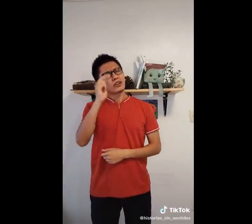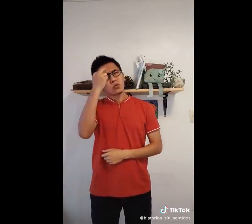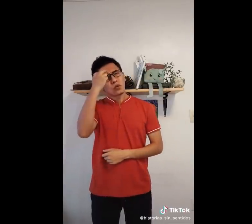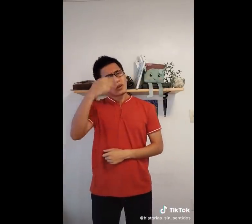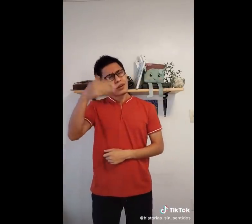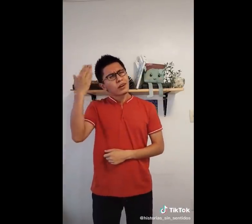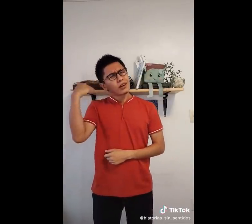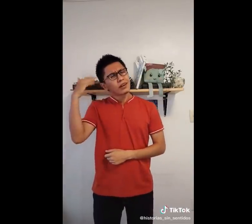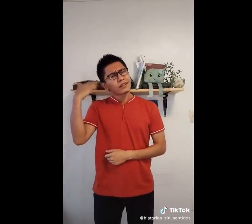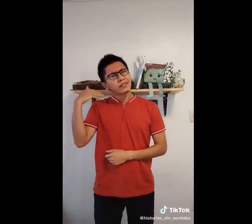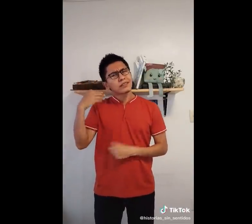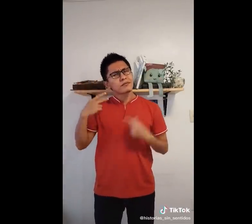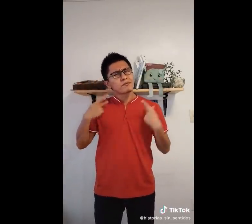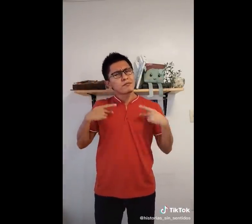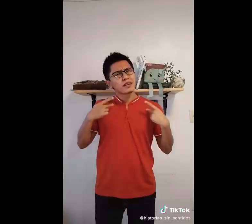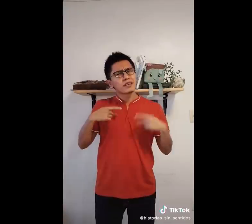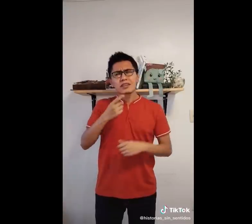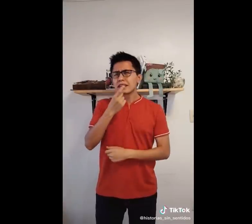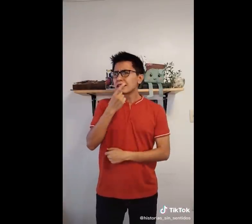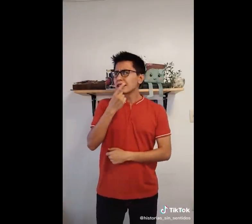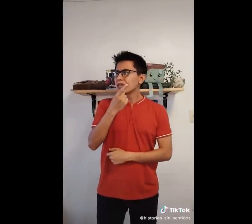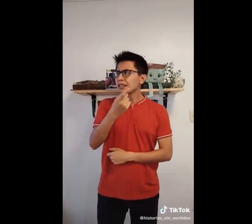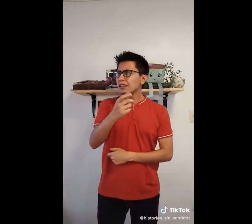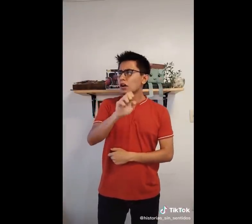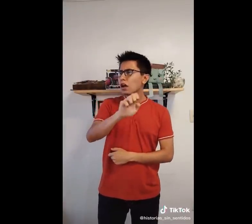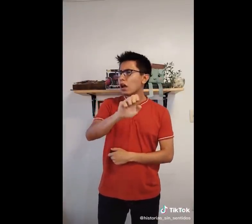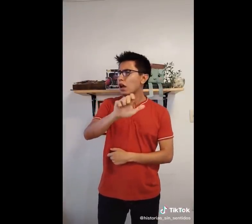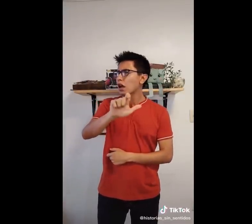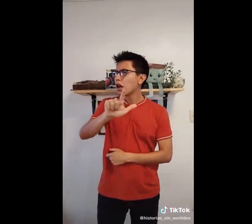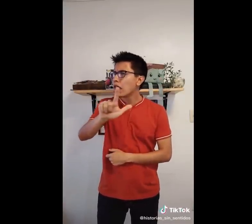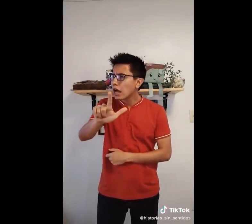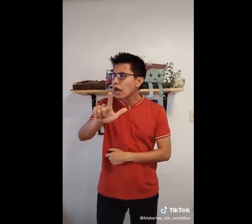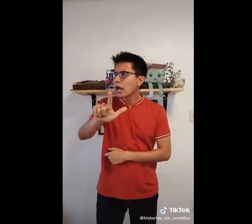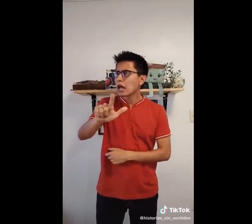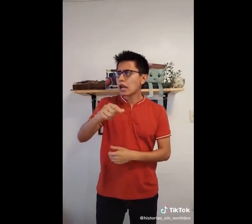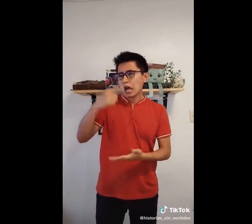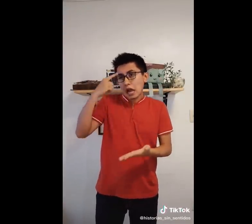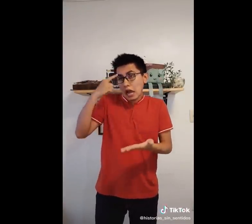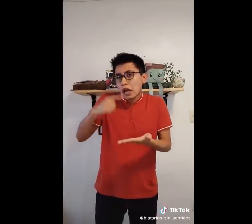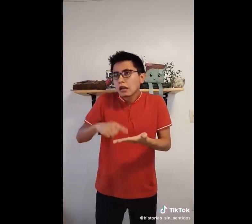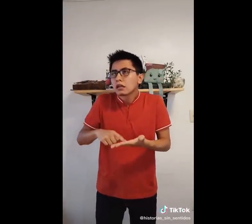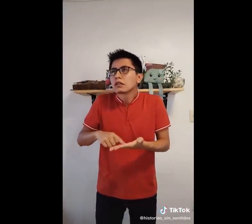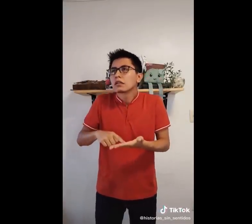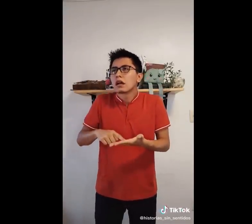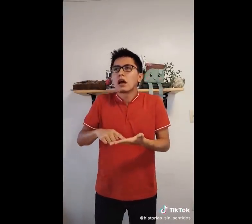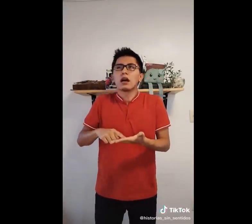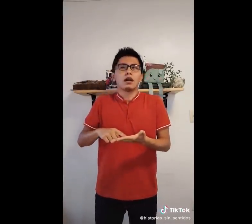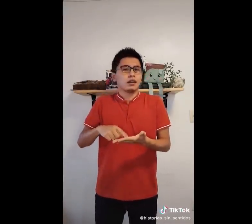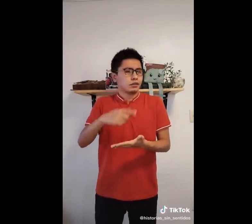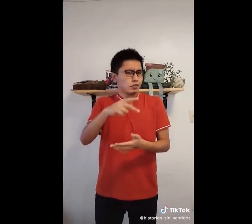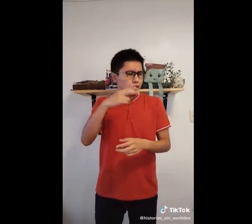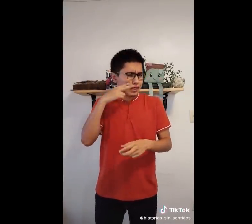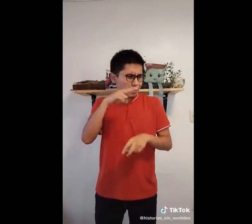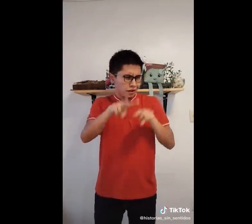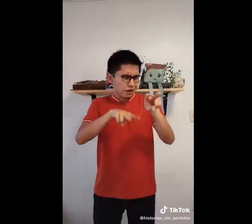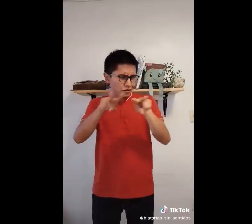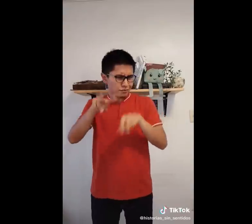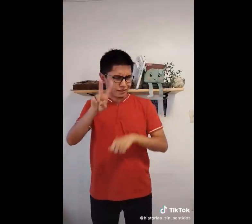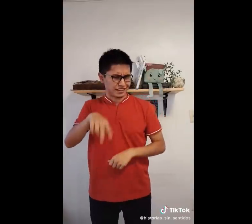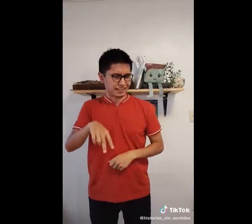fue a partir de que alguien asumió tus pronombres, que ese generó tu auge. Así que, si el asumir está